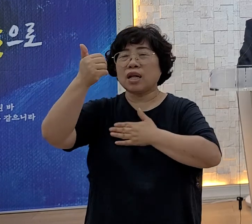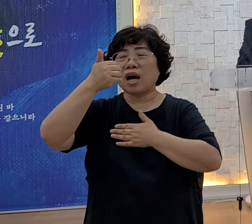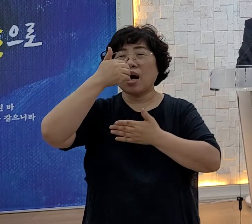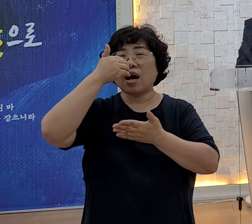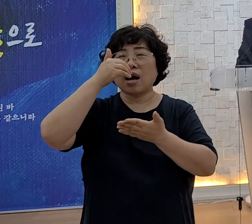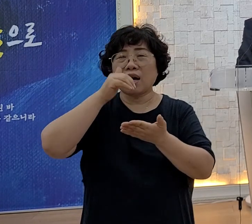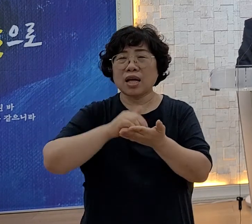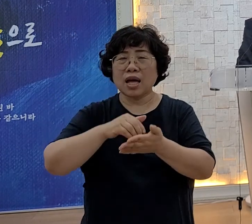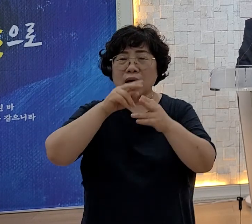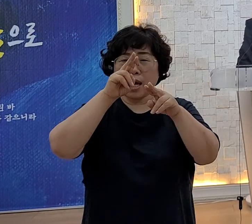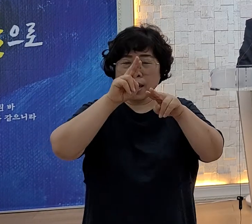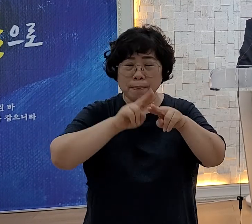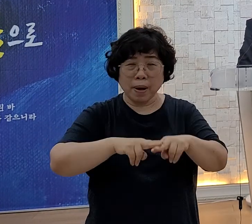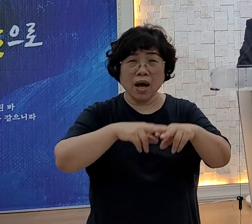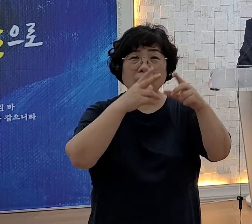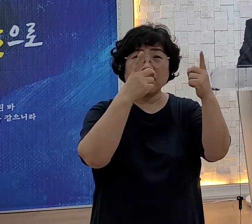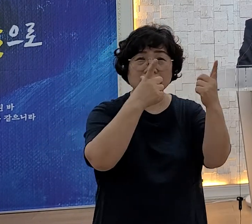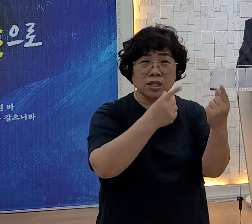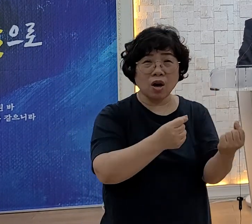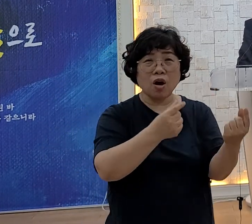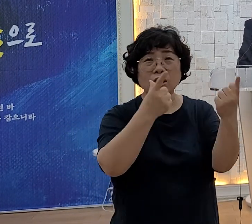주는 나의